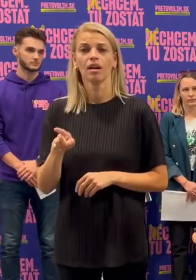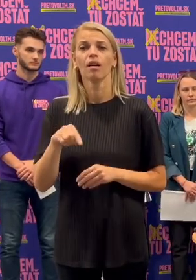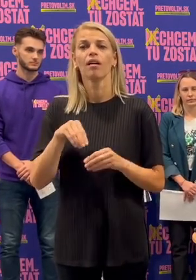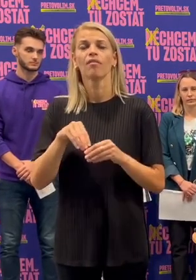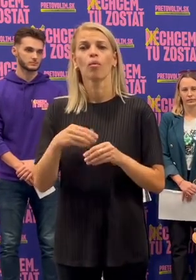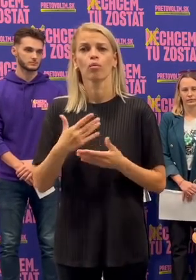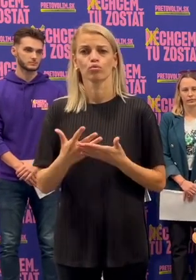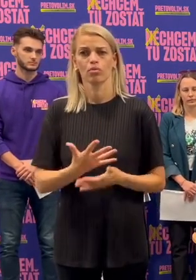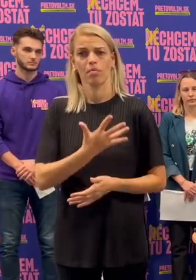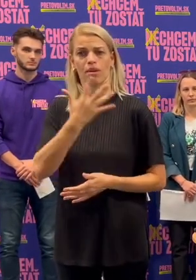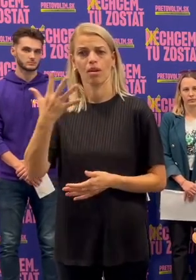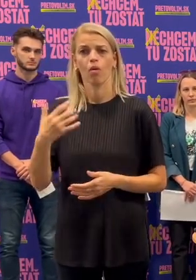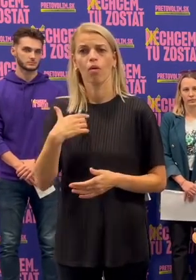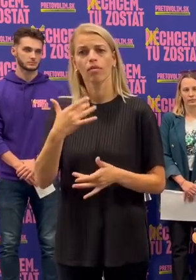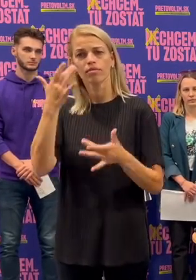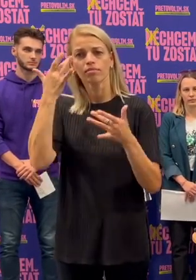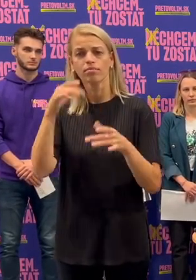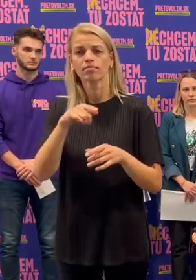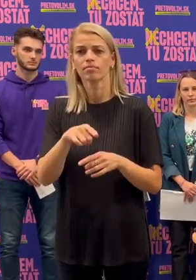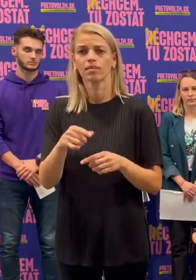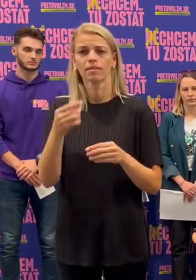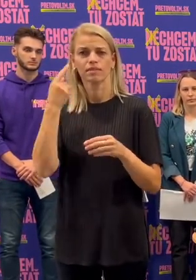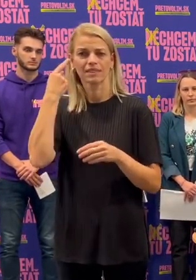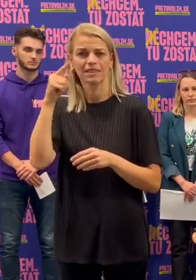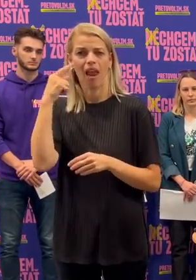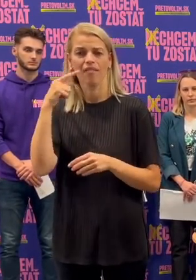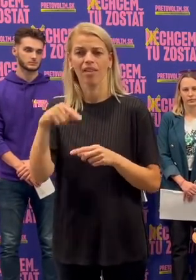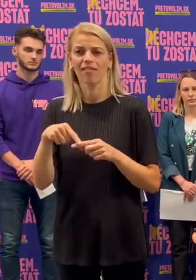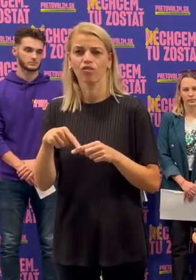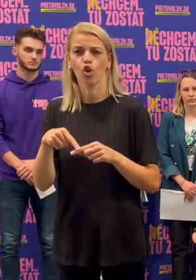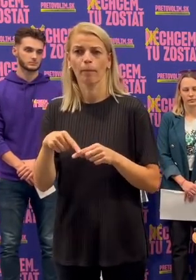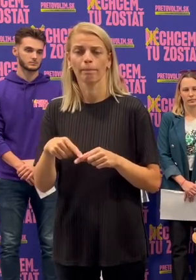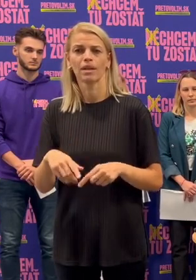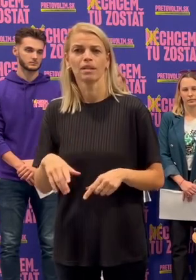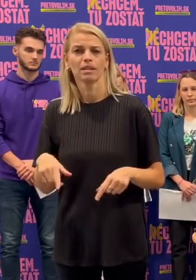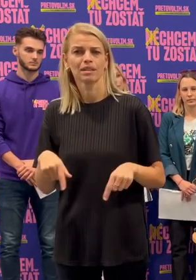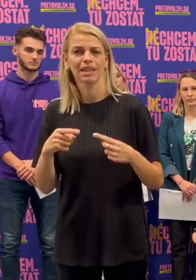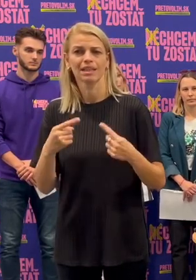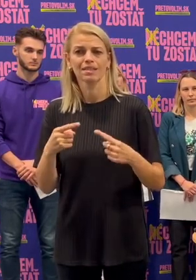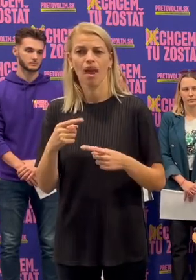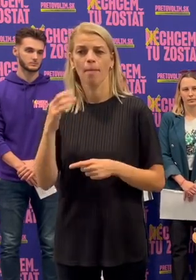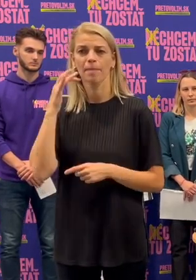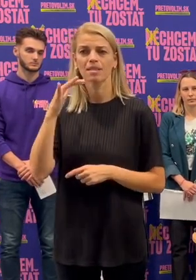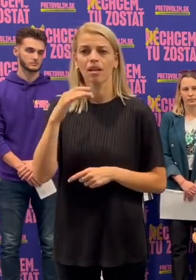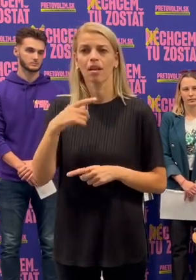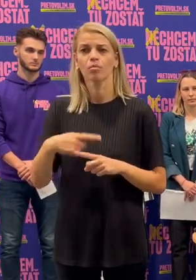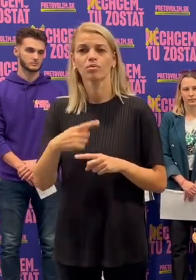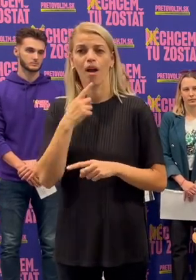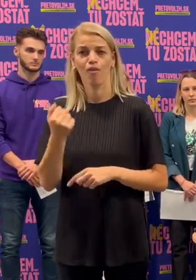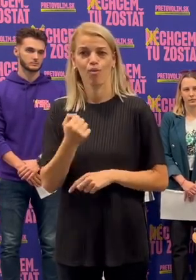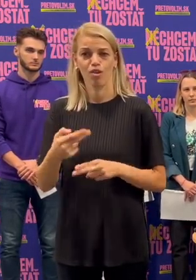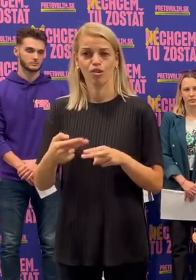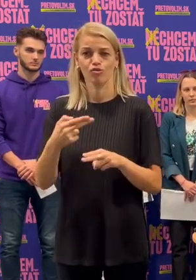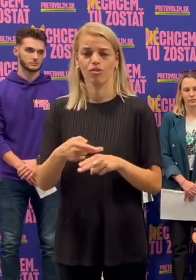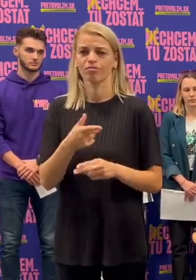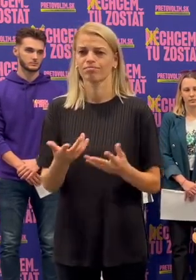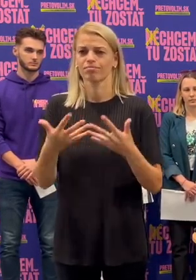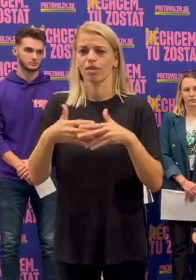sa venujeme vzdelávaniu mladých ľudí v oblasti kritického myslenia, ale aj toho, ako funguje štát, takže bolo úplne prirodzené, že